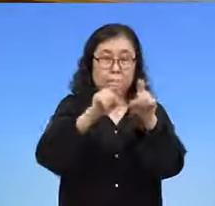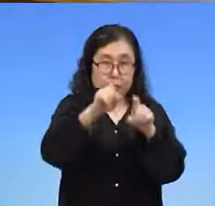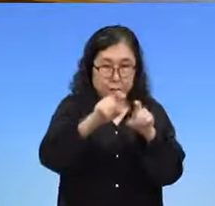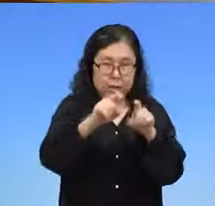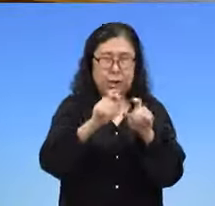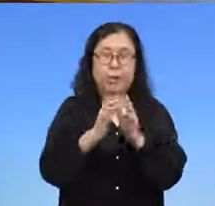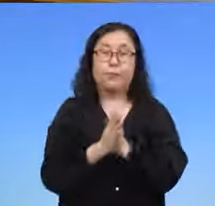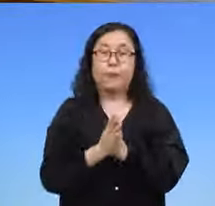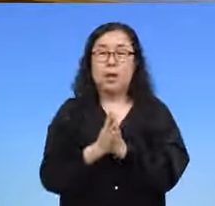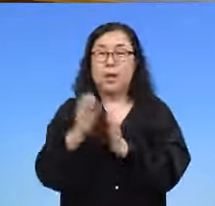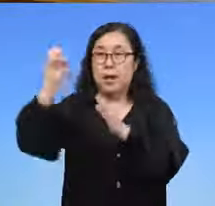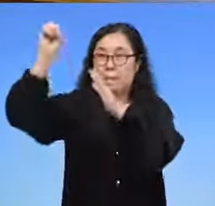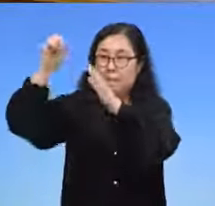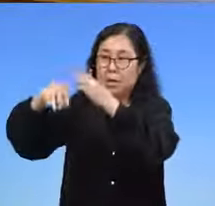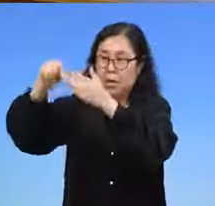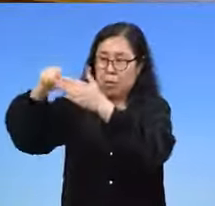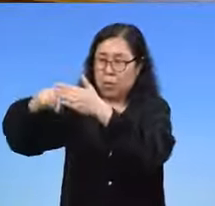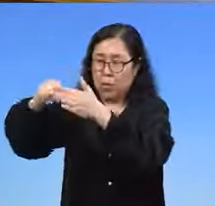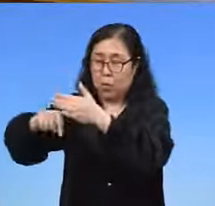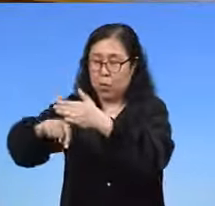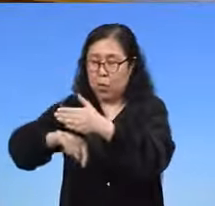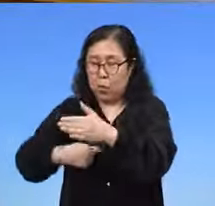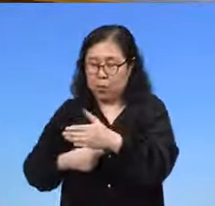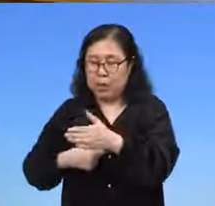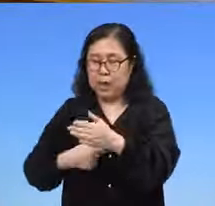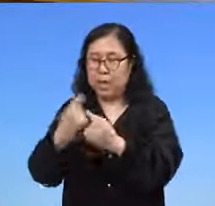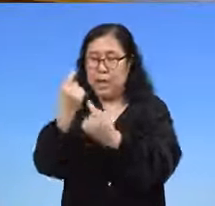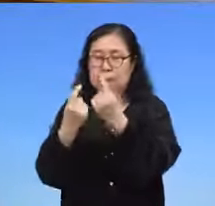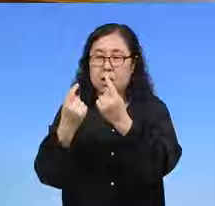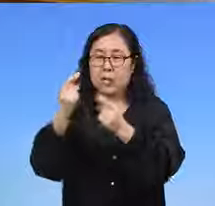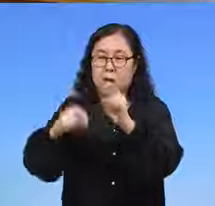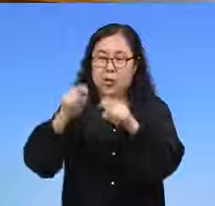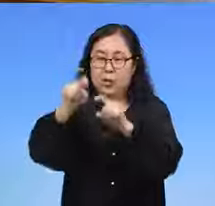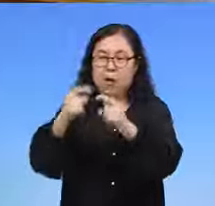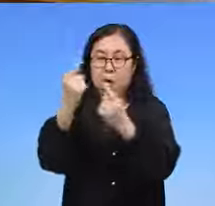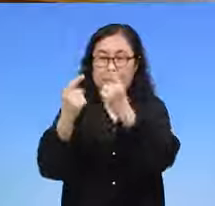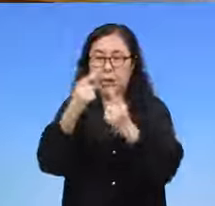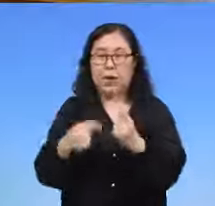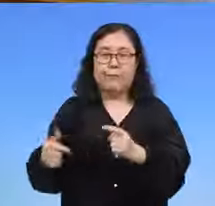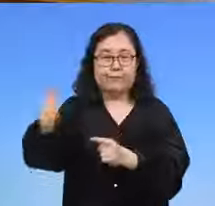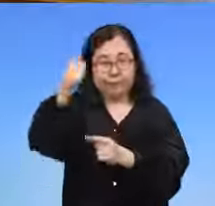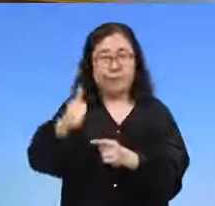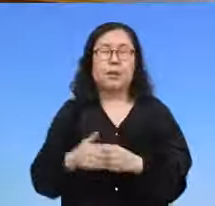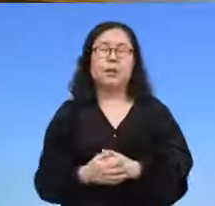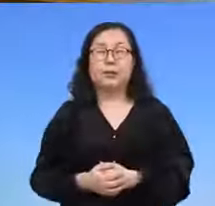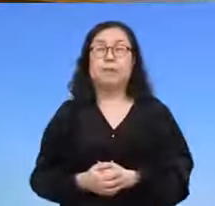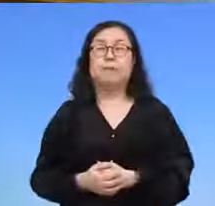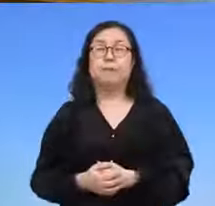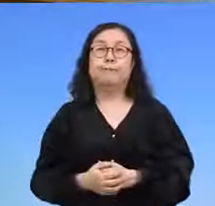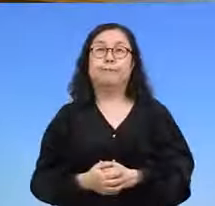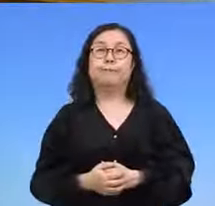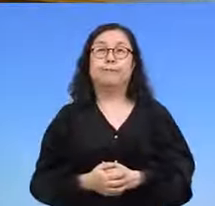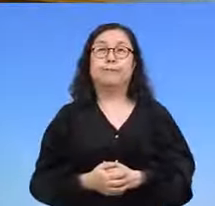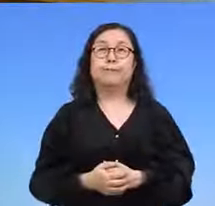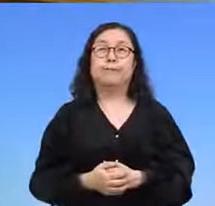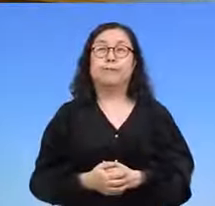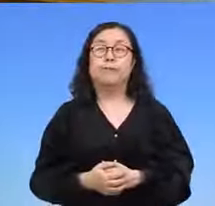게 빛 속을 혼자 걷는 것보다 낫다.